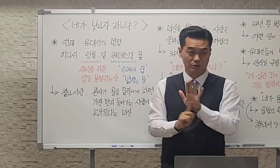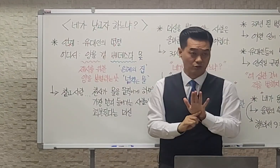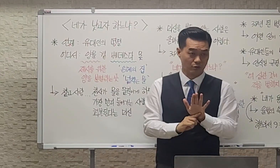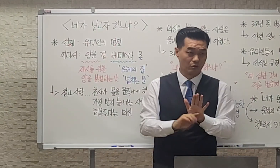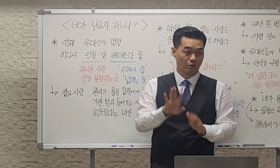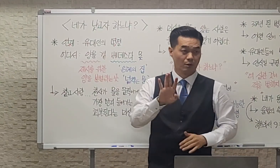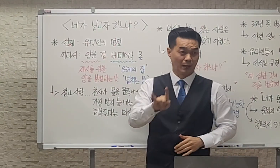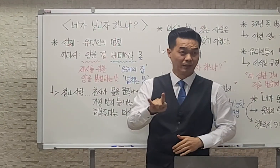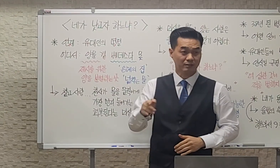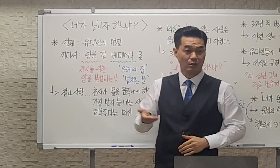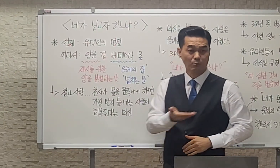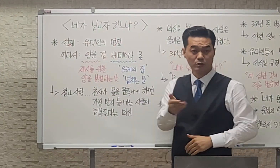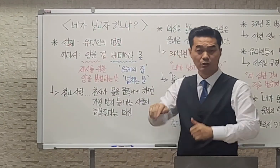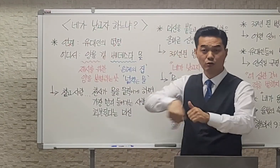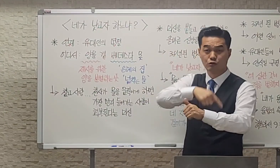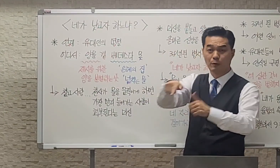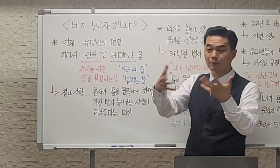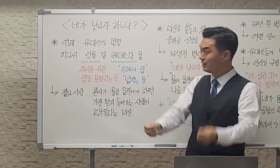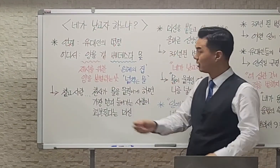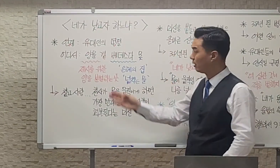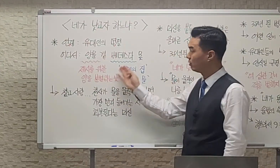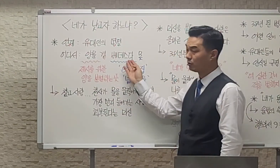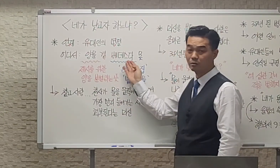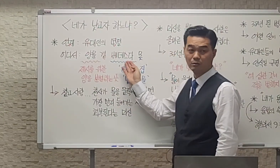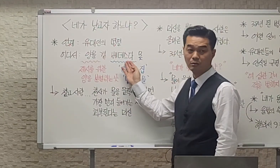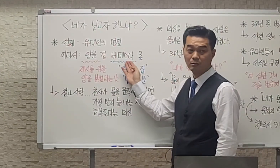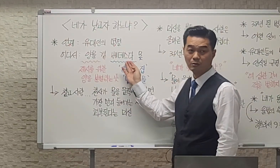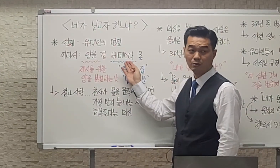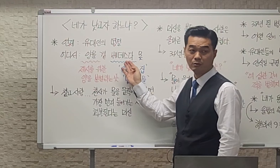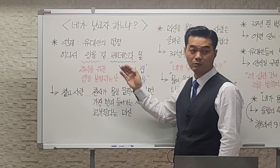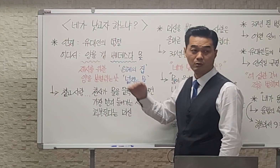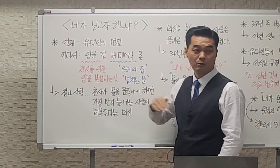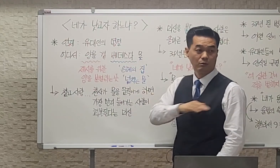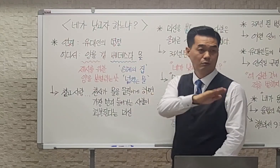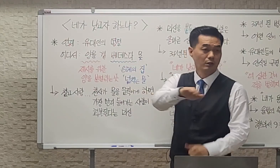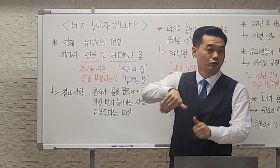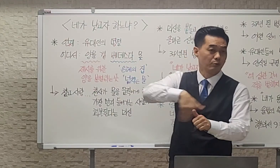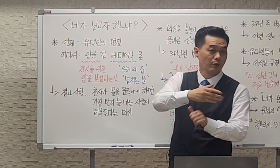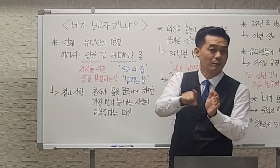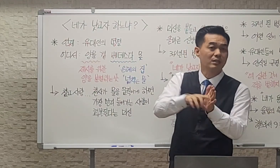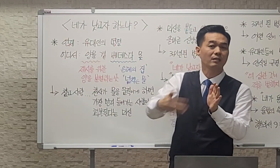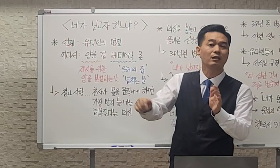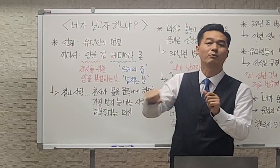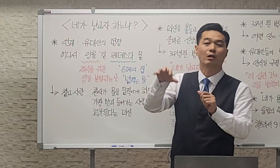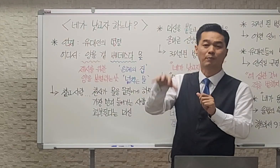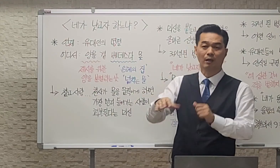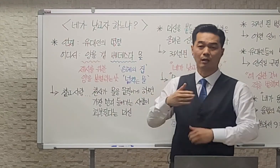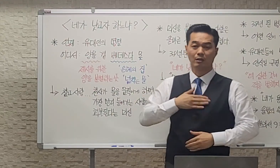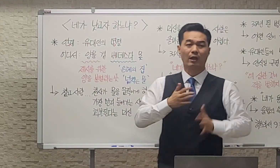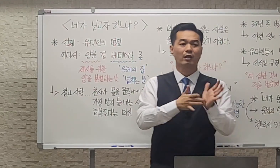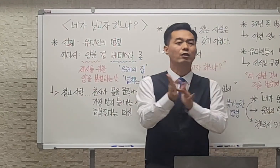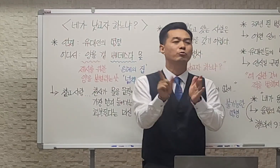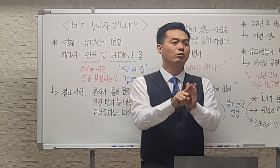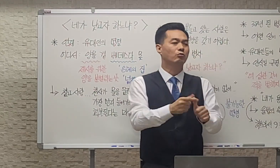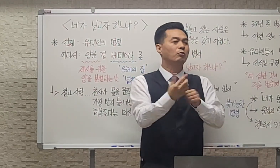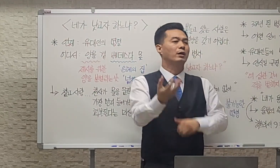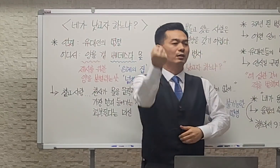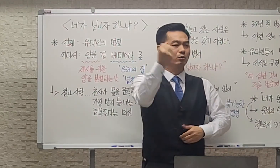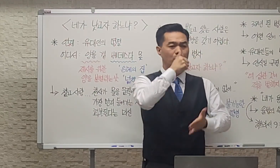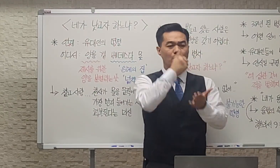있겠죠. 베데스다 연못이 우리 주변에 많잖아요. 우리들 주변에 믿지 않는 사람들 앞에 내가 예수 믿고 구원 받았고 죄